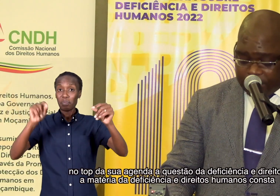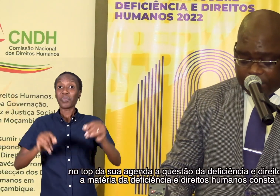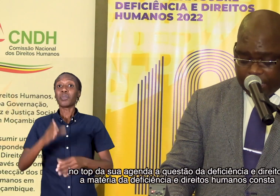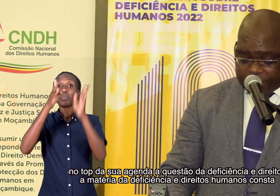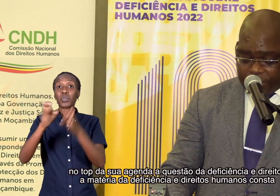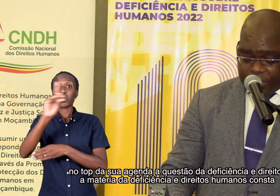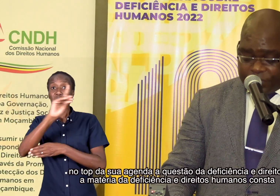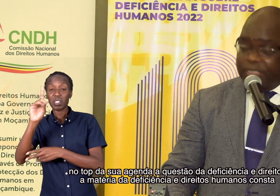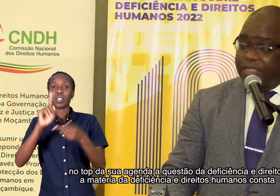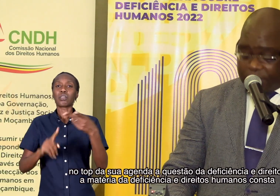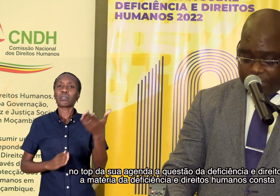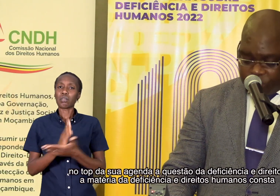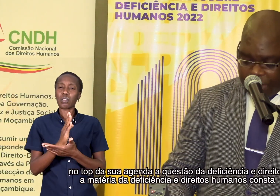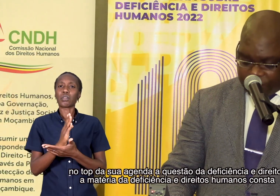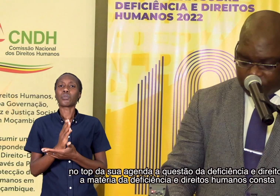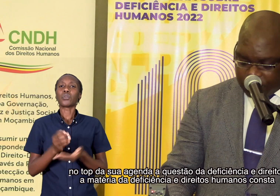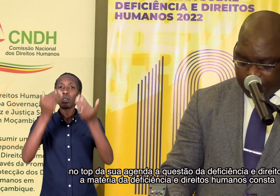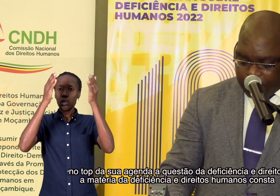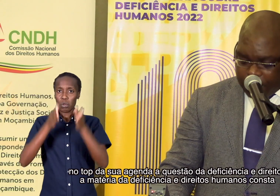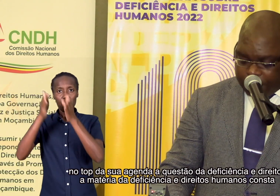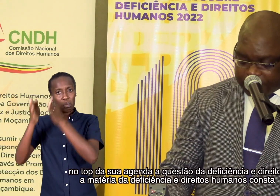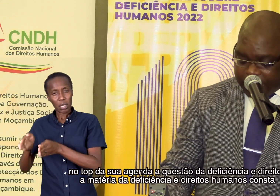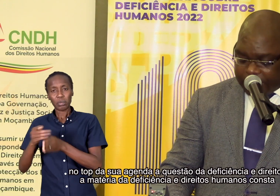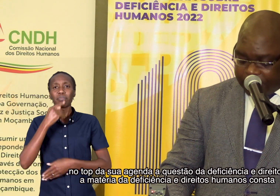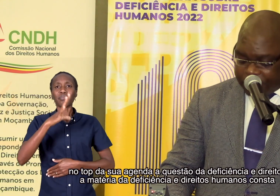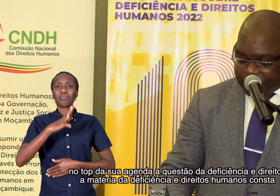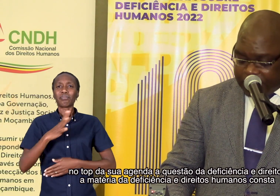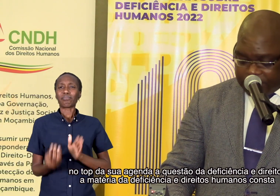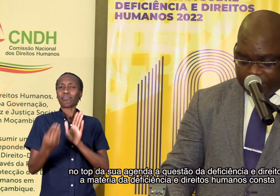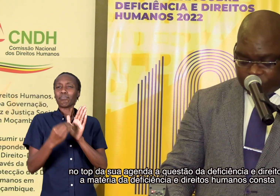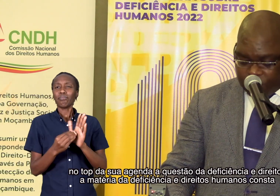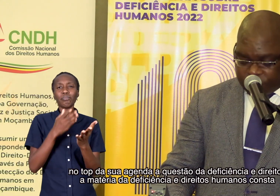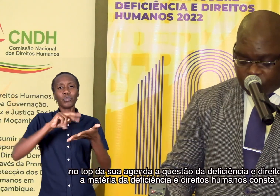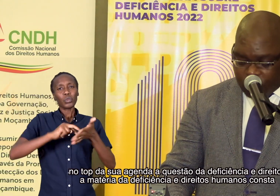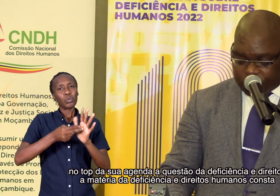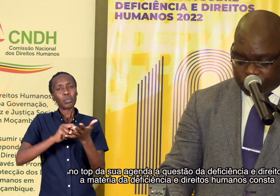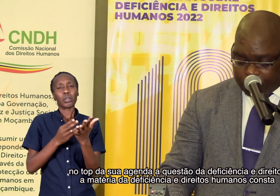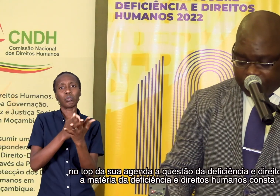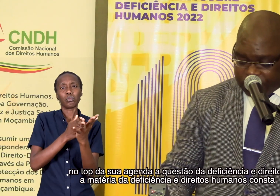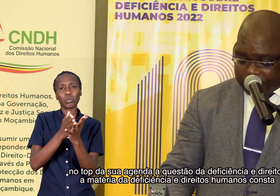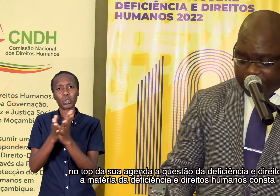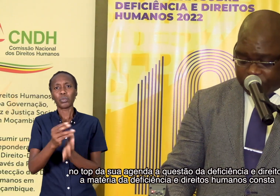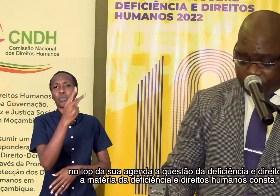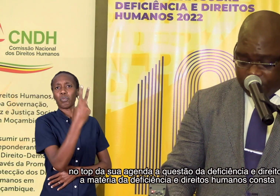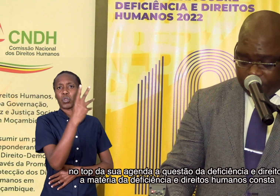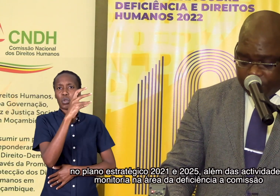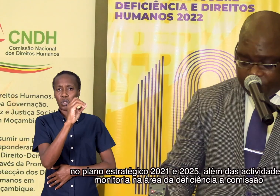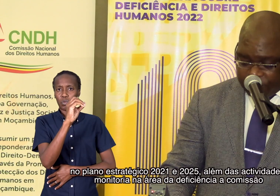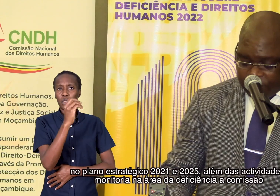agenda a questão da deficiência e direitos humanos. A matéria da deficiência e direitos humanos consta do seu plano